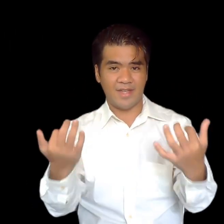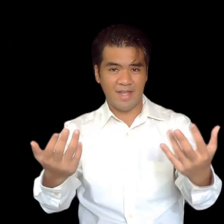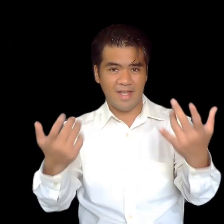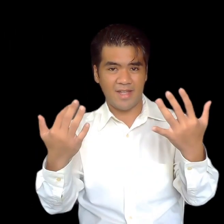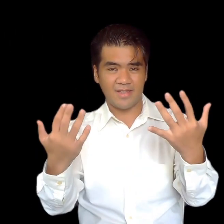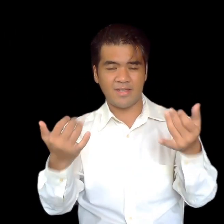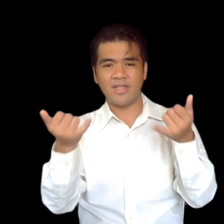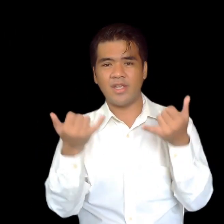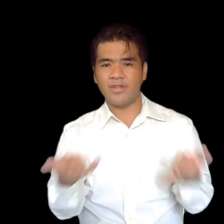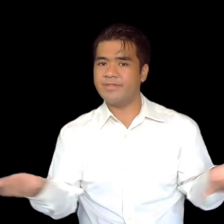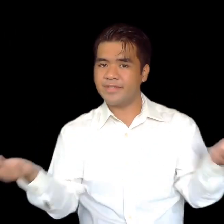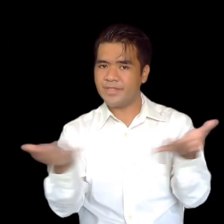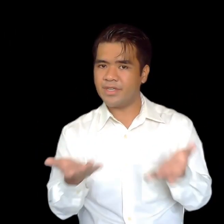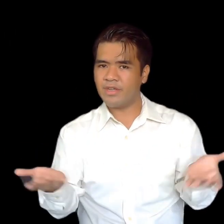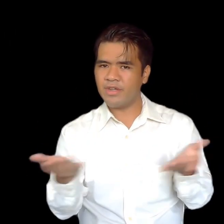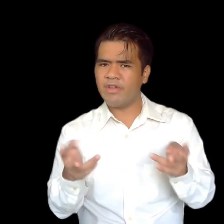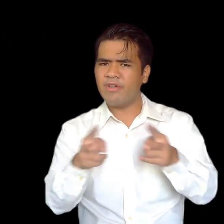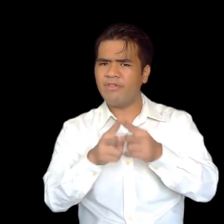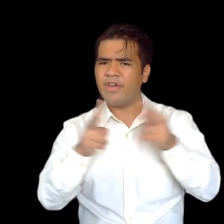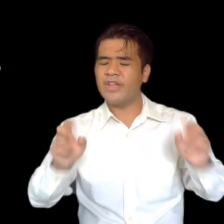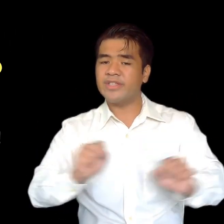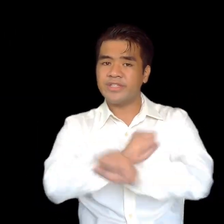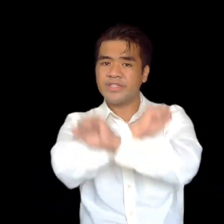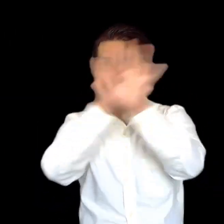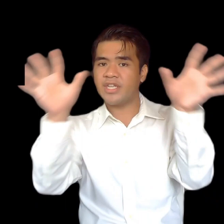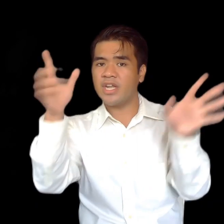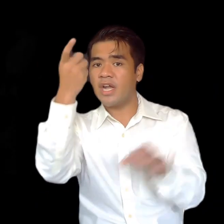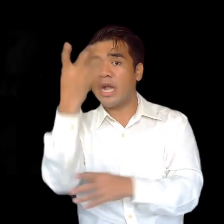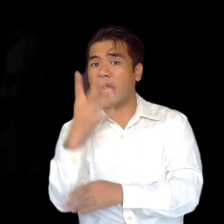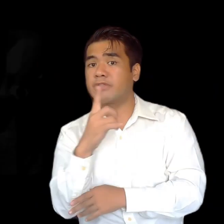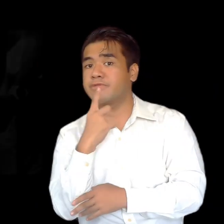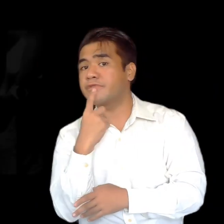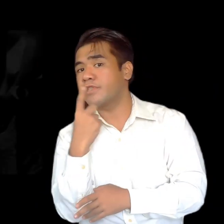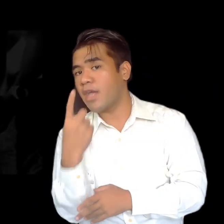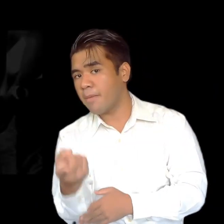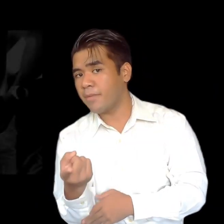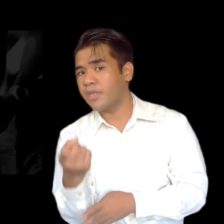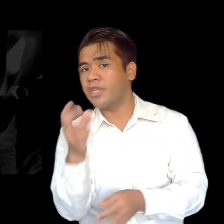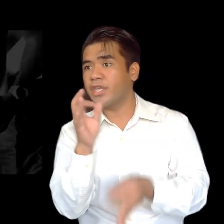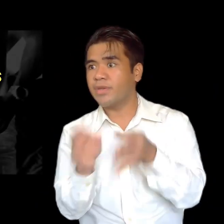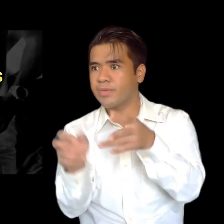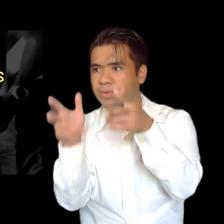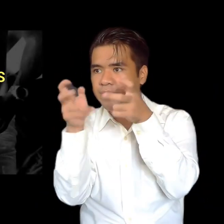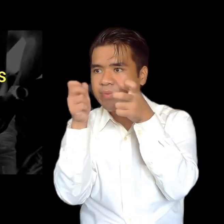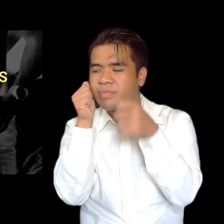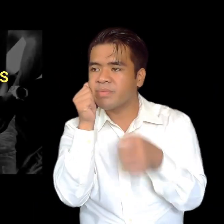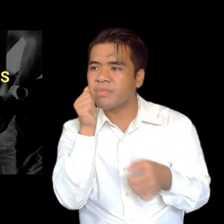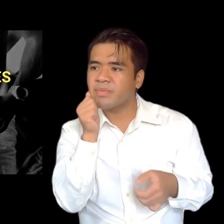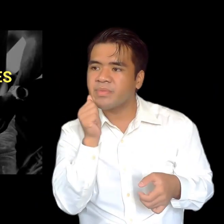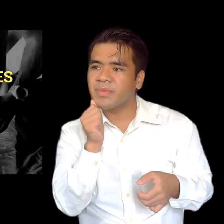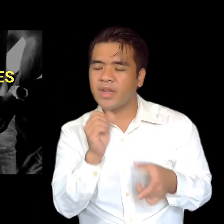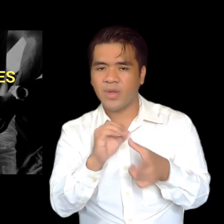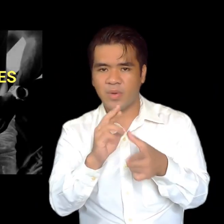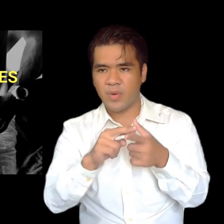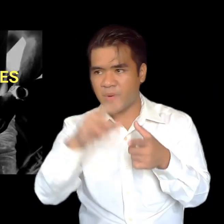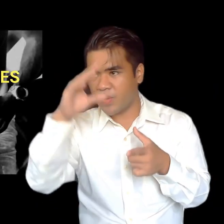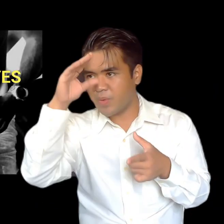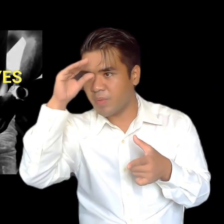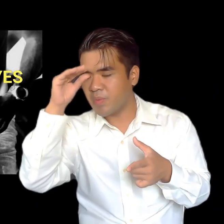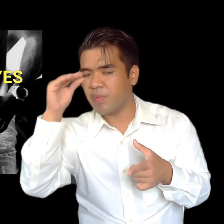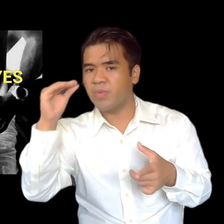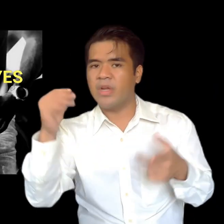Dito ay malinaw na sinabi ng ating Panginoong Jesus na kahit tumingin ka lang sa isang tao nang may pagnanasa